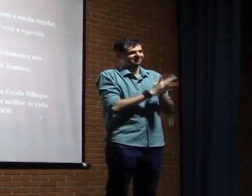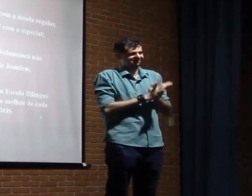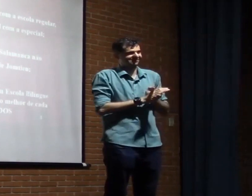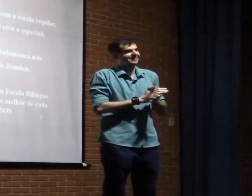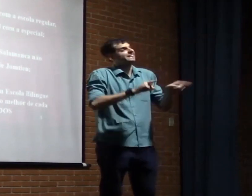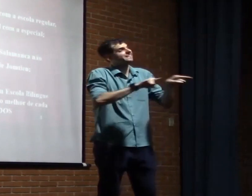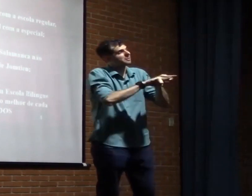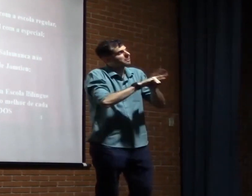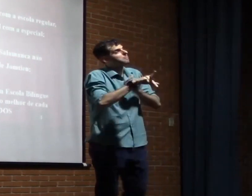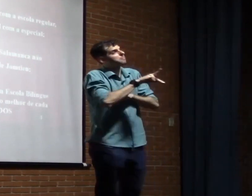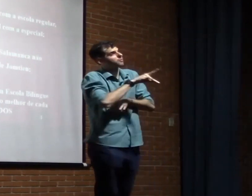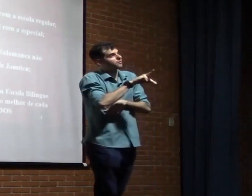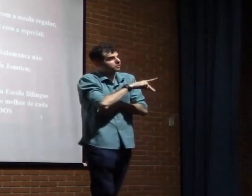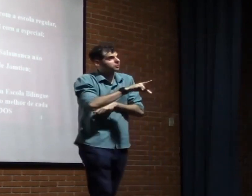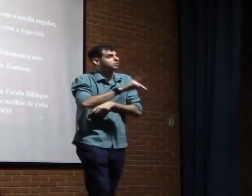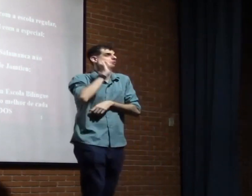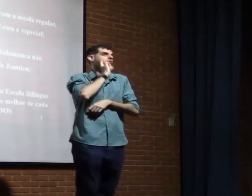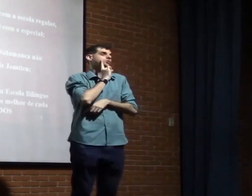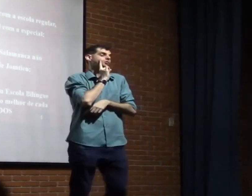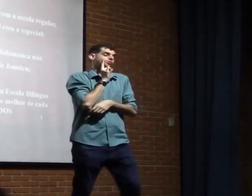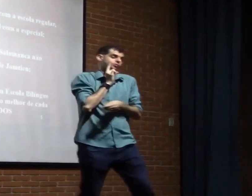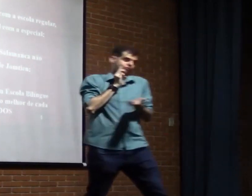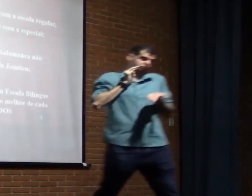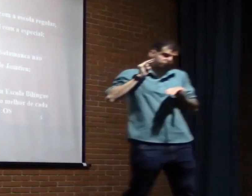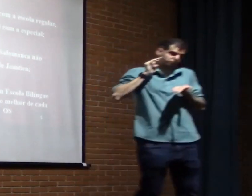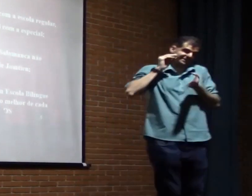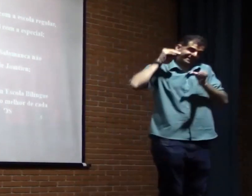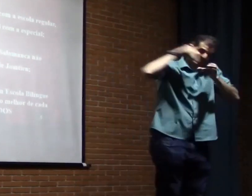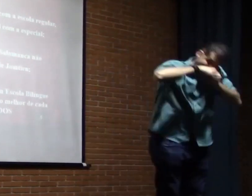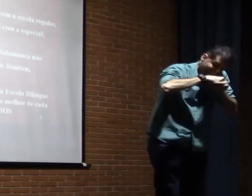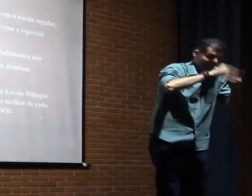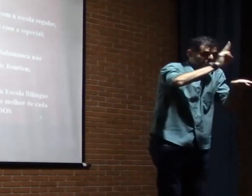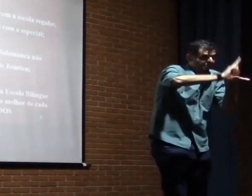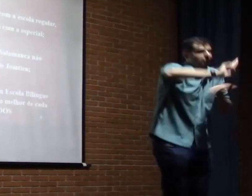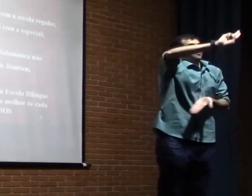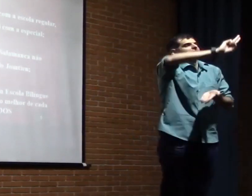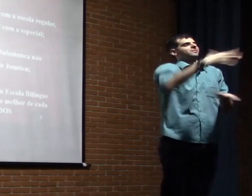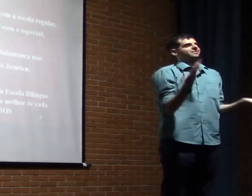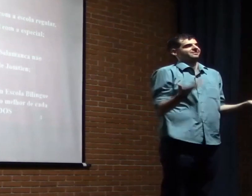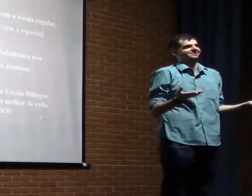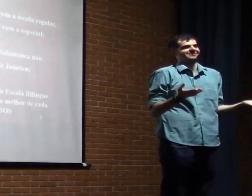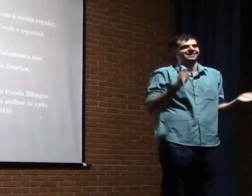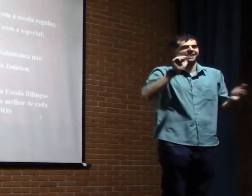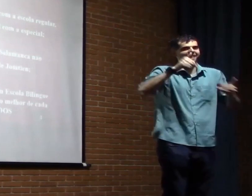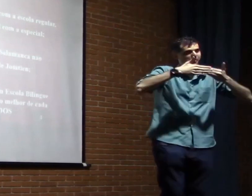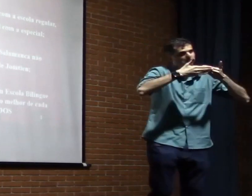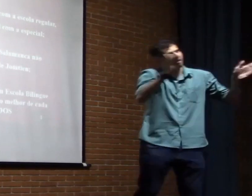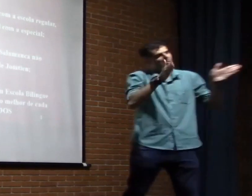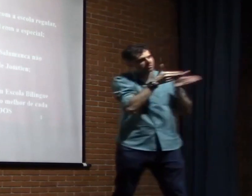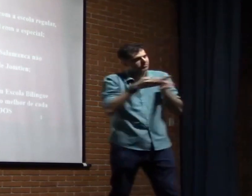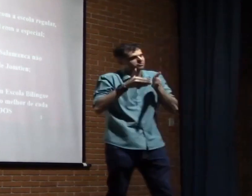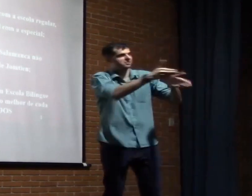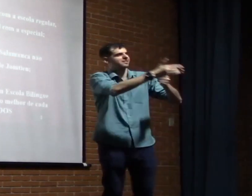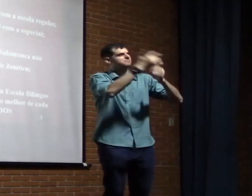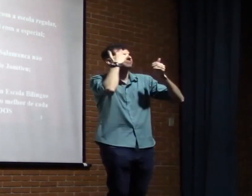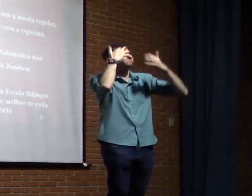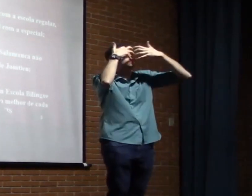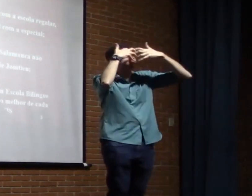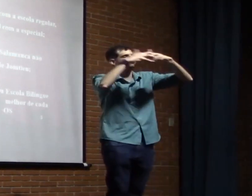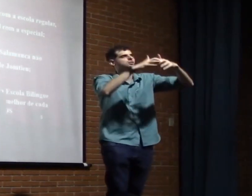isso aconteça, porque assim, fazer isso abre um espaço para que o surdo ele também ocupe, para que o surdo ele tenha essa oportunidade,